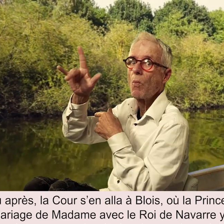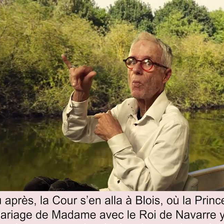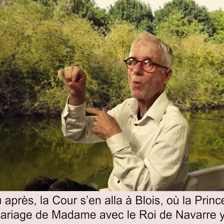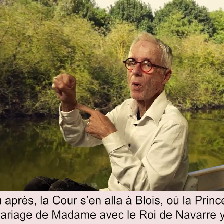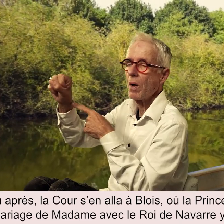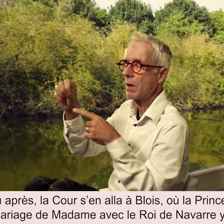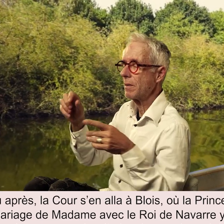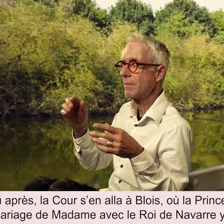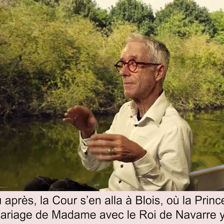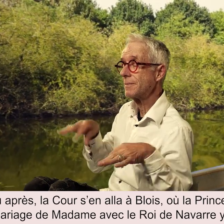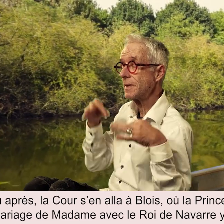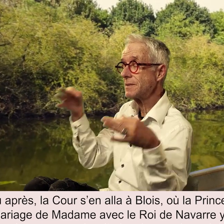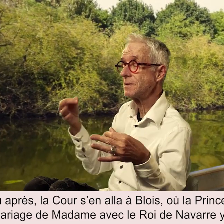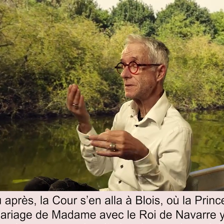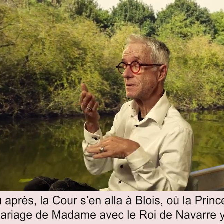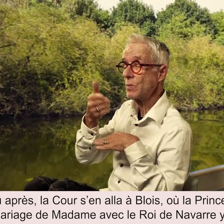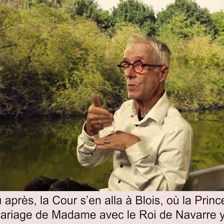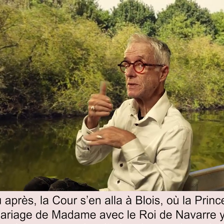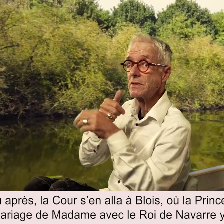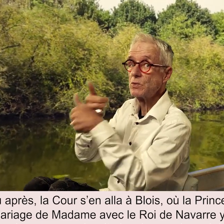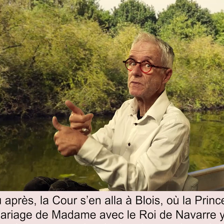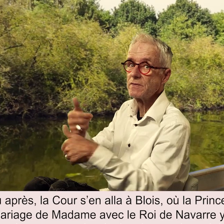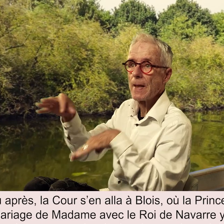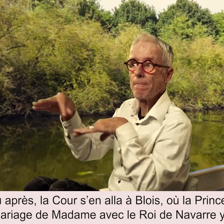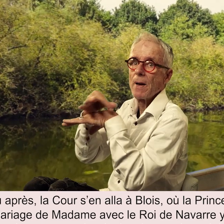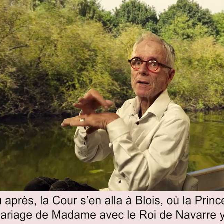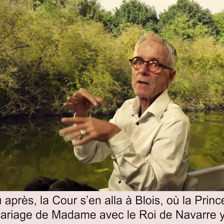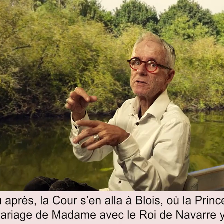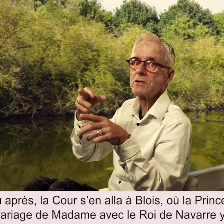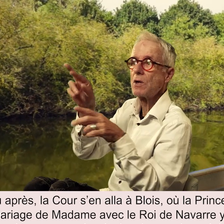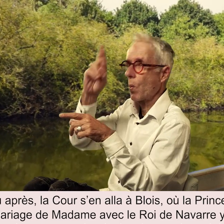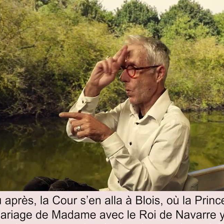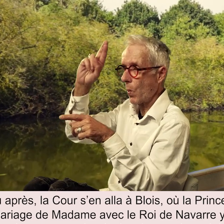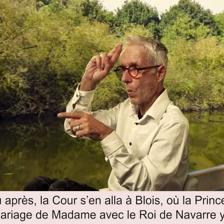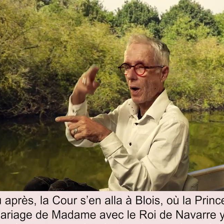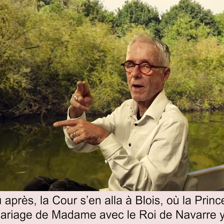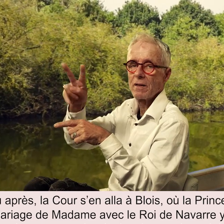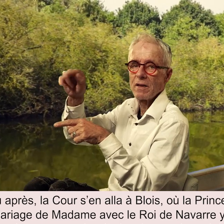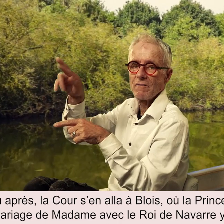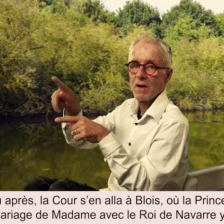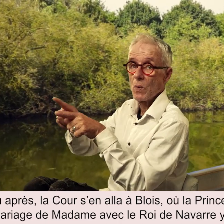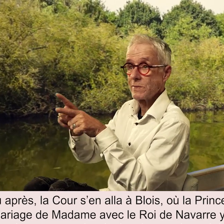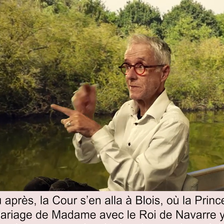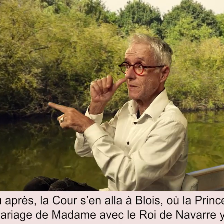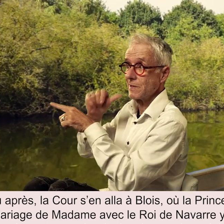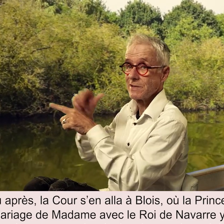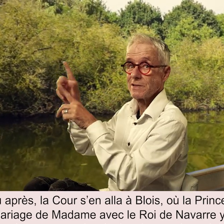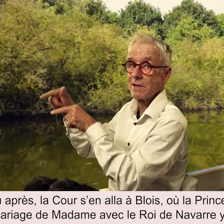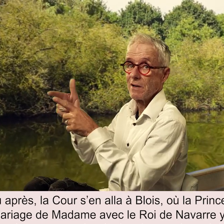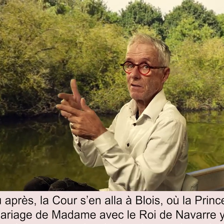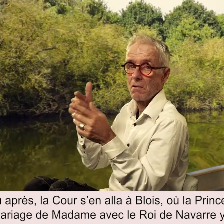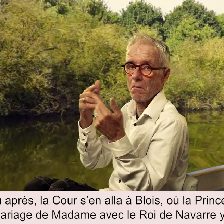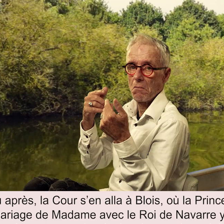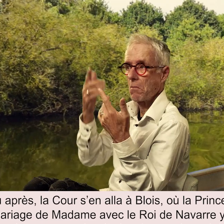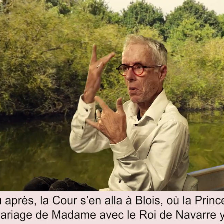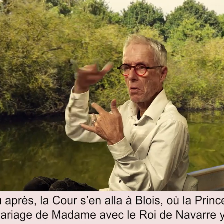princesse de Montpensier la suivit. Le mariage de madame avec le roi de Navarre y fut conclu, et le duc de Guise, qui ne se